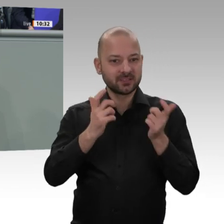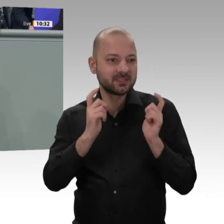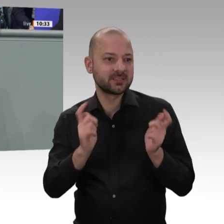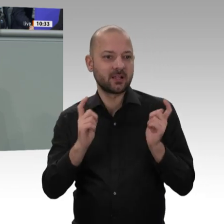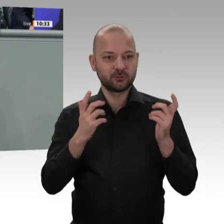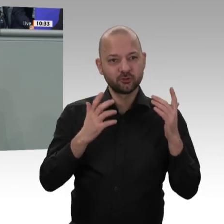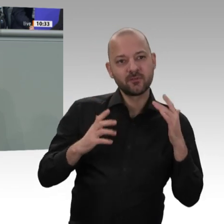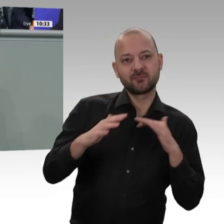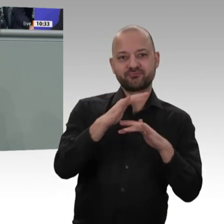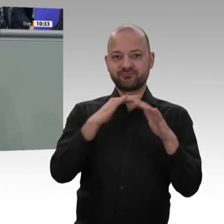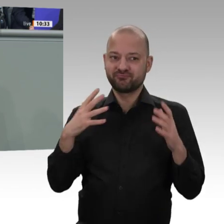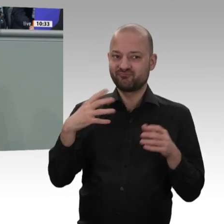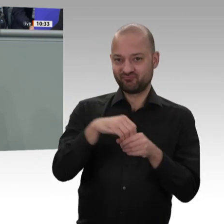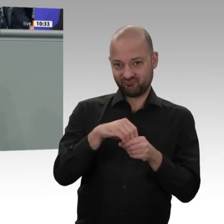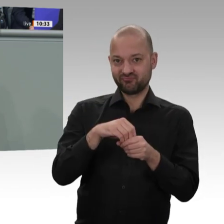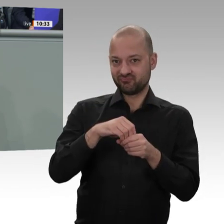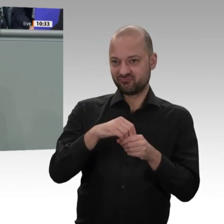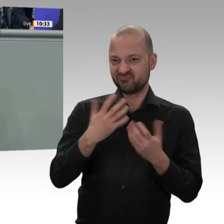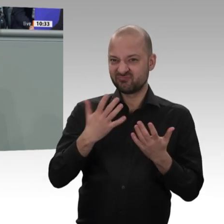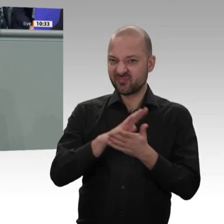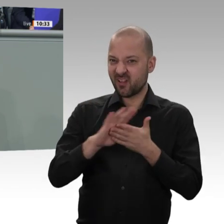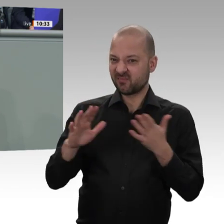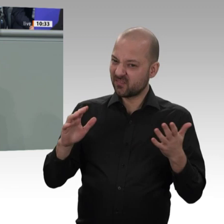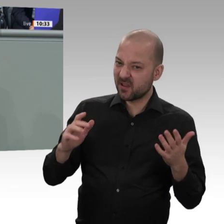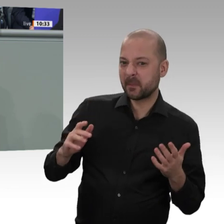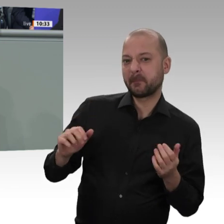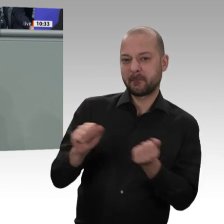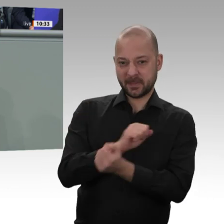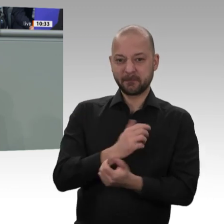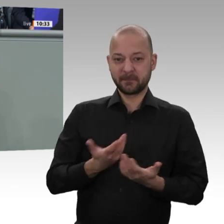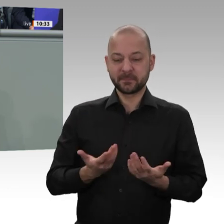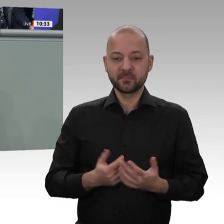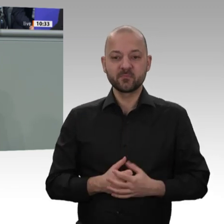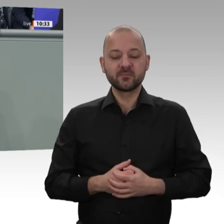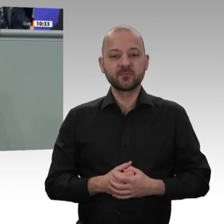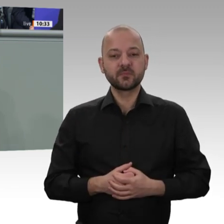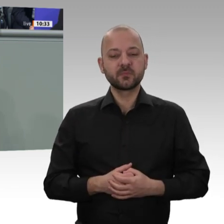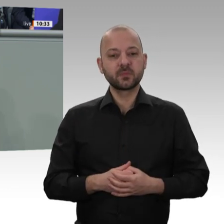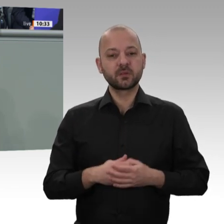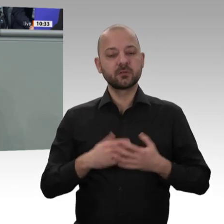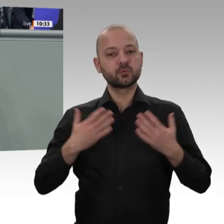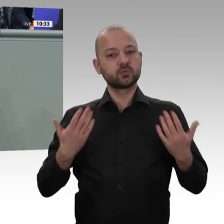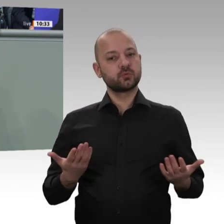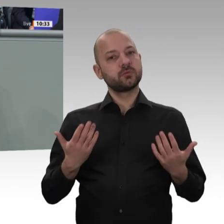Punkt: Diese beiden Opfer waren keine Fremden, sie waren Hanauer Buben.